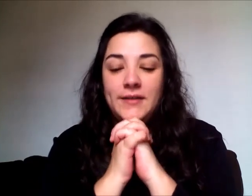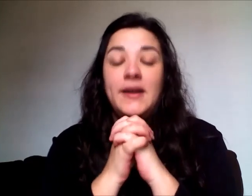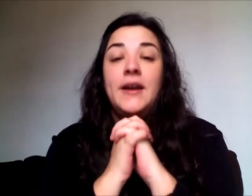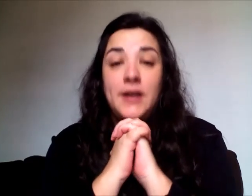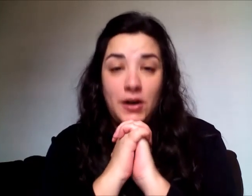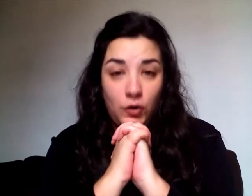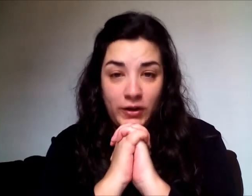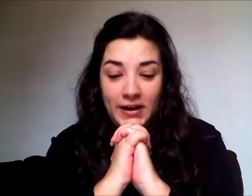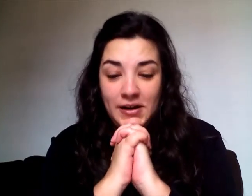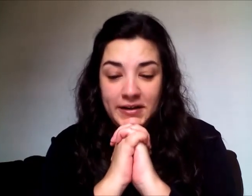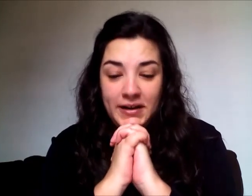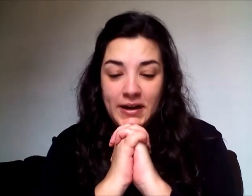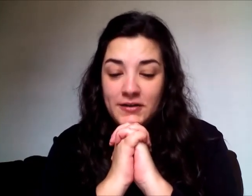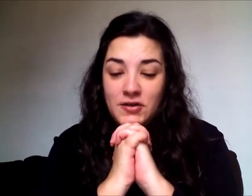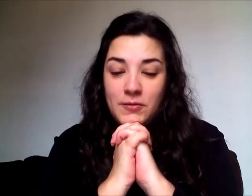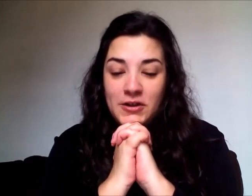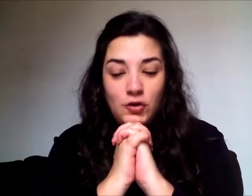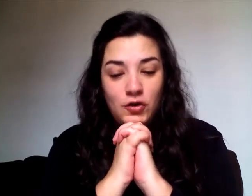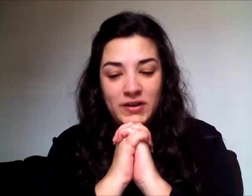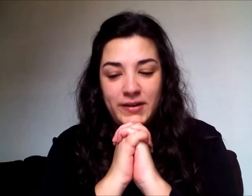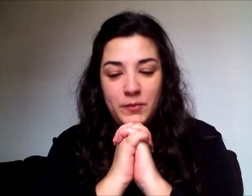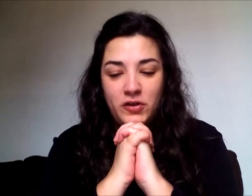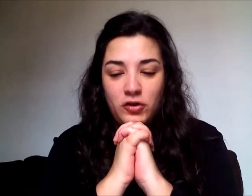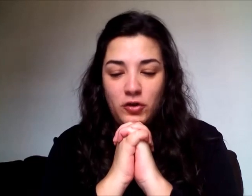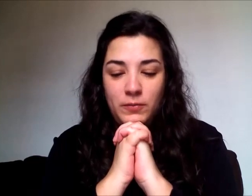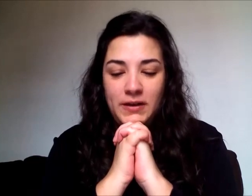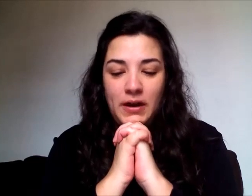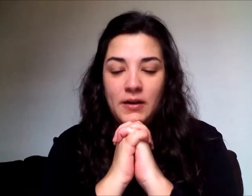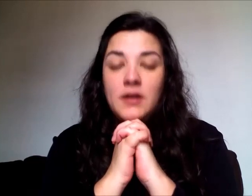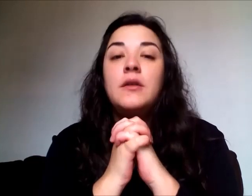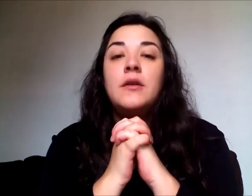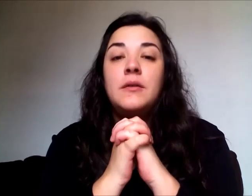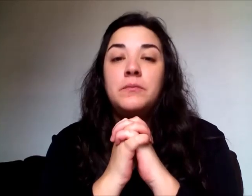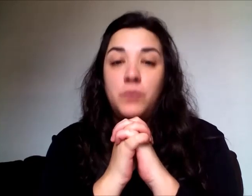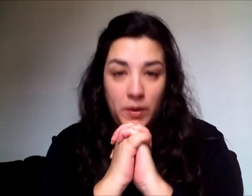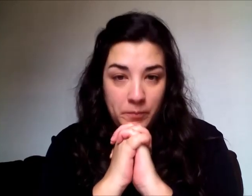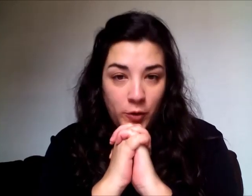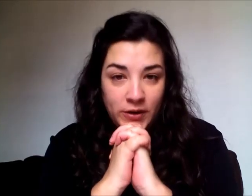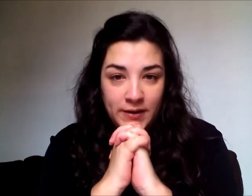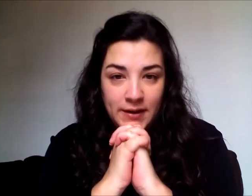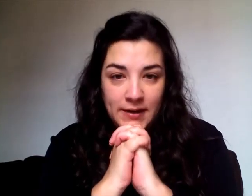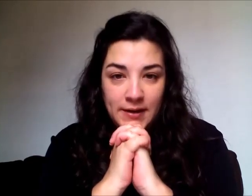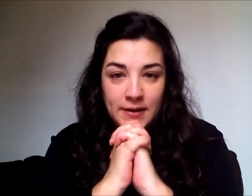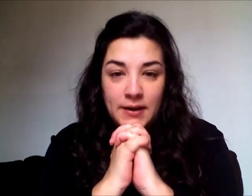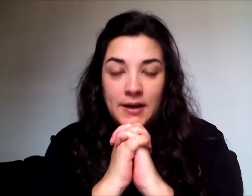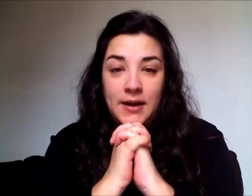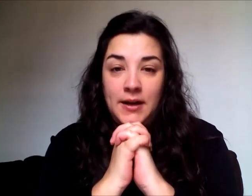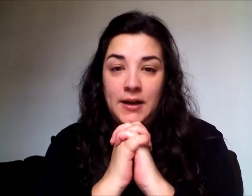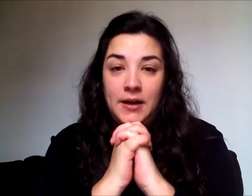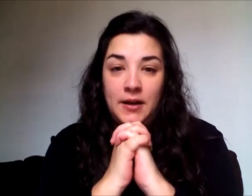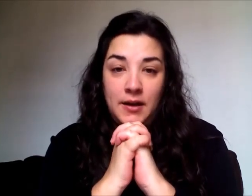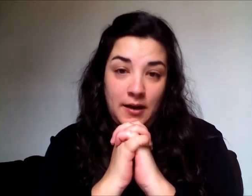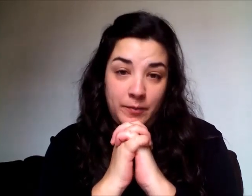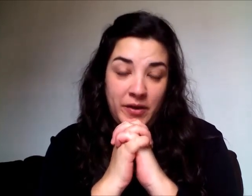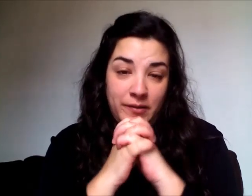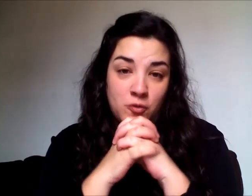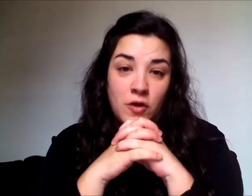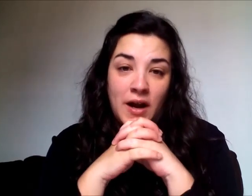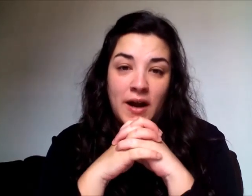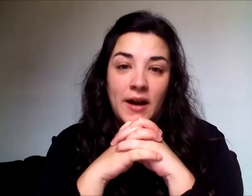recordáis. Recordar el quién, sobre todo, que siempre se os olvida. Muy importante que expresemos con la